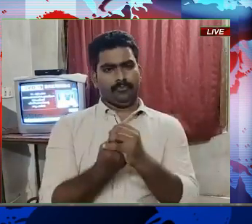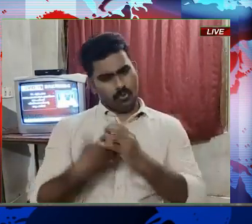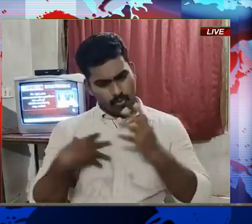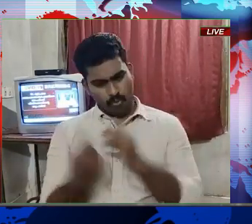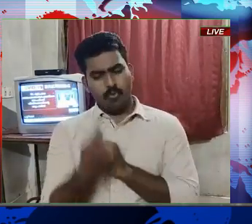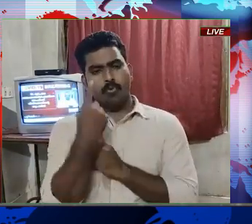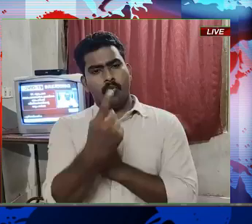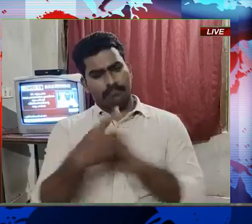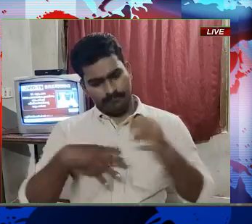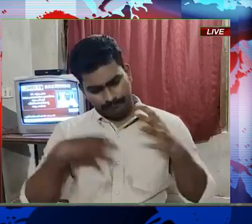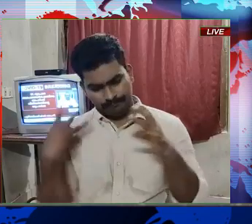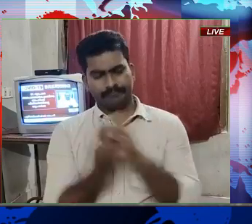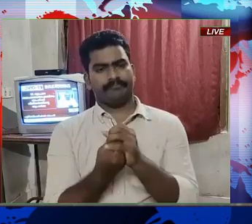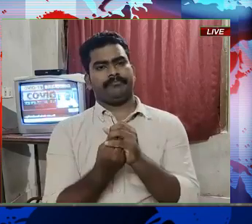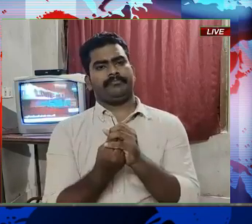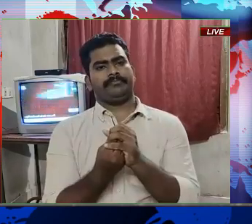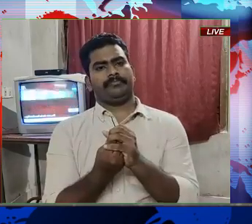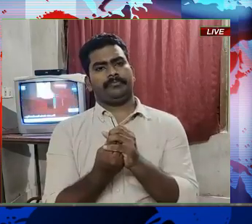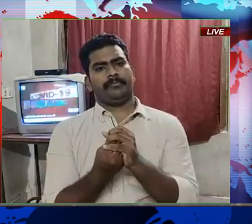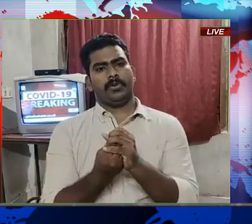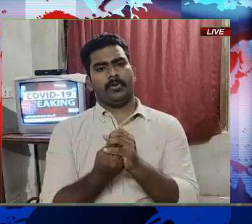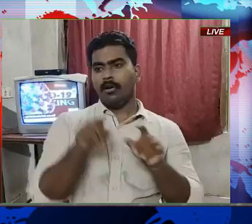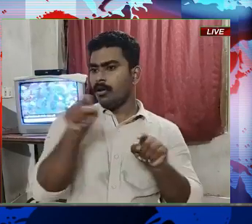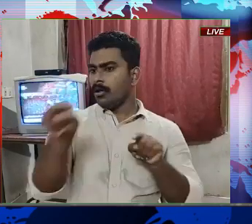ഈ തബ്ലീഗ്